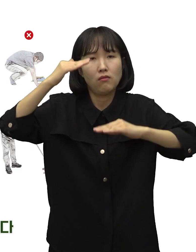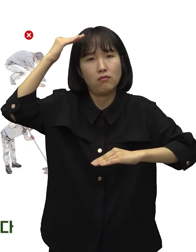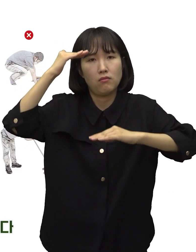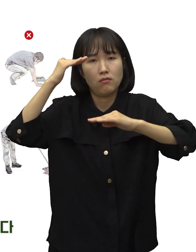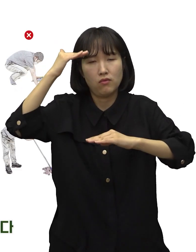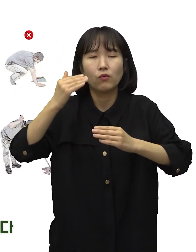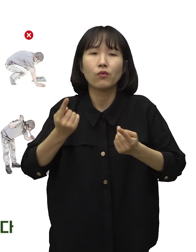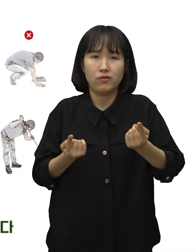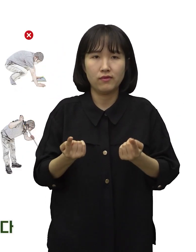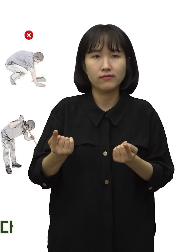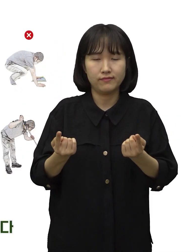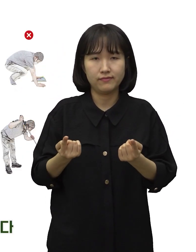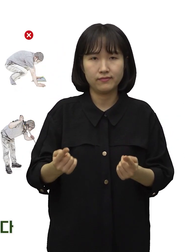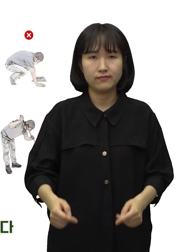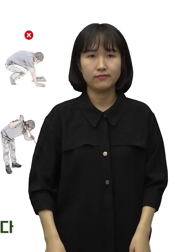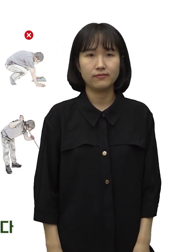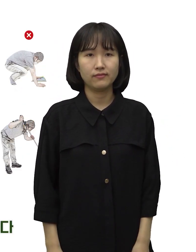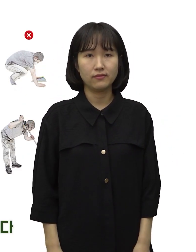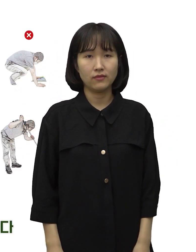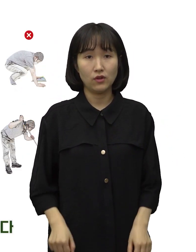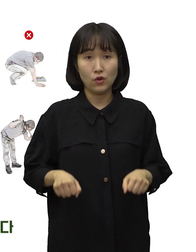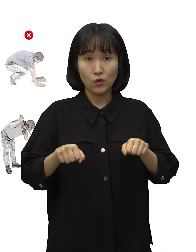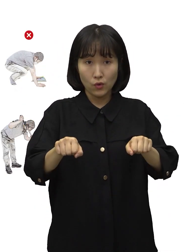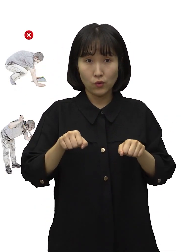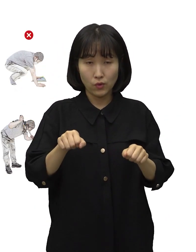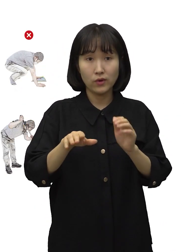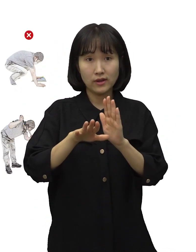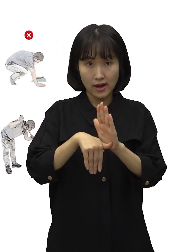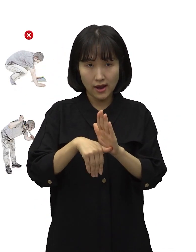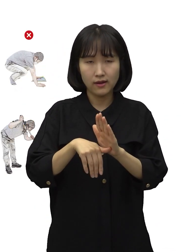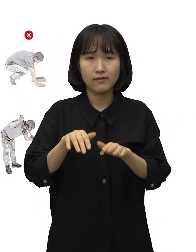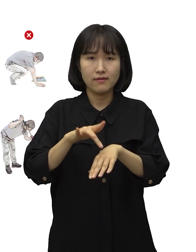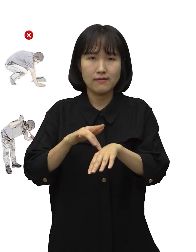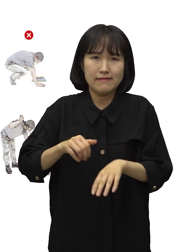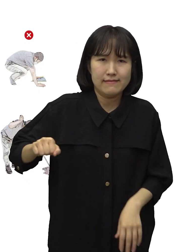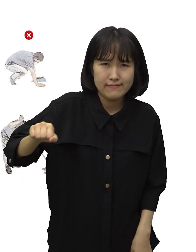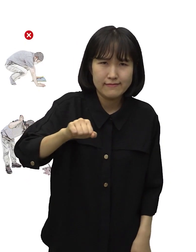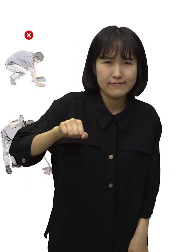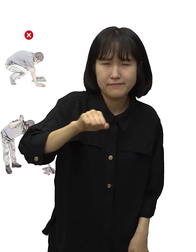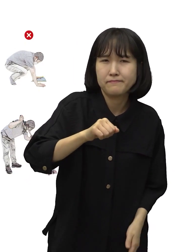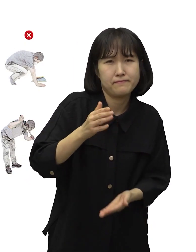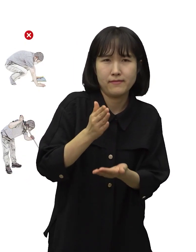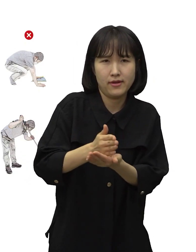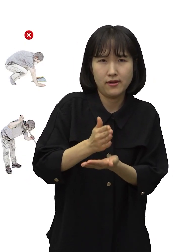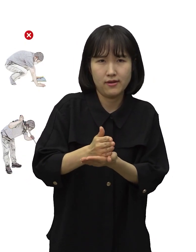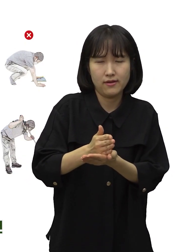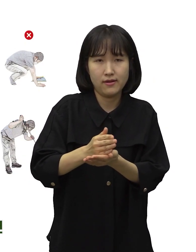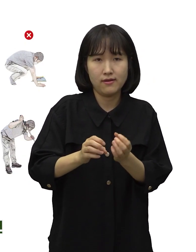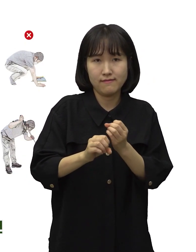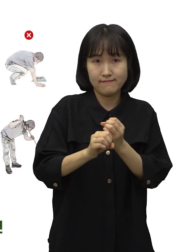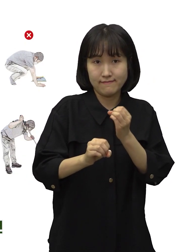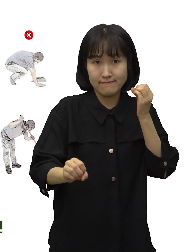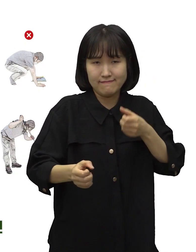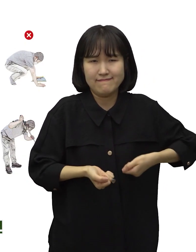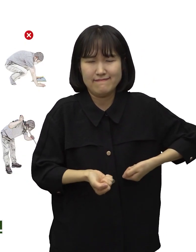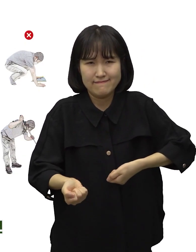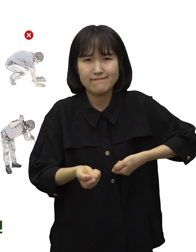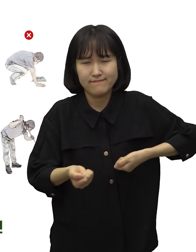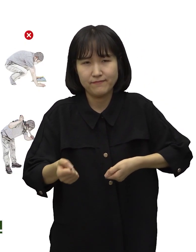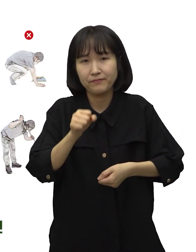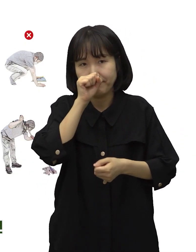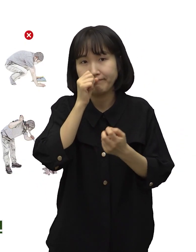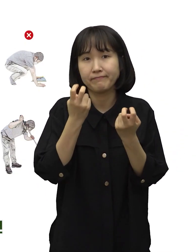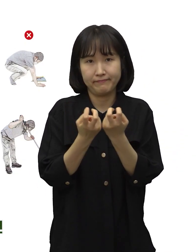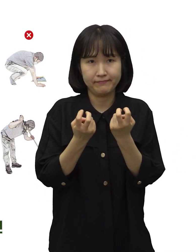청소를 할 때에는 손걸레를 이용하는 것보다 대걸레를 이용하는 것이 허리에 좋습니다. 어쩔 수 없이